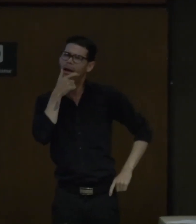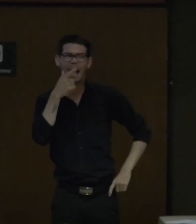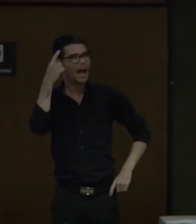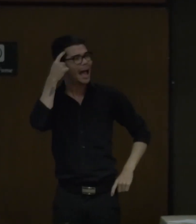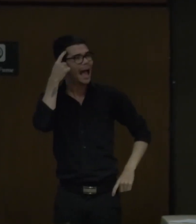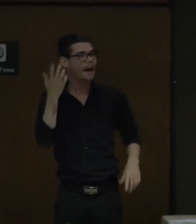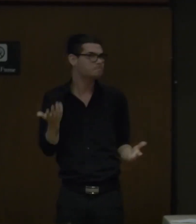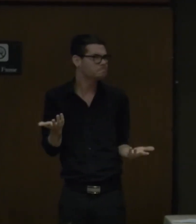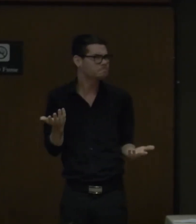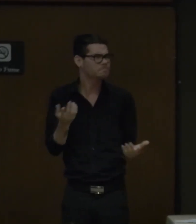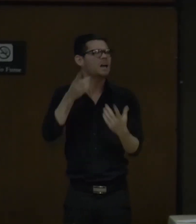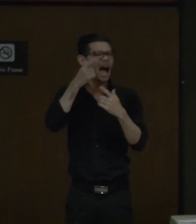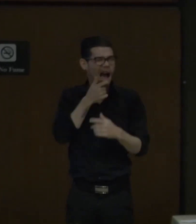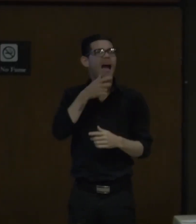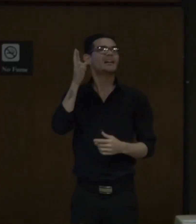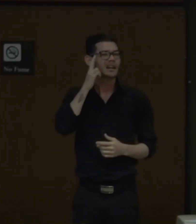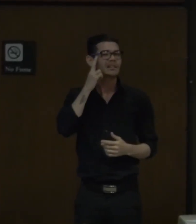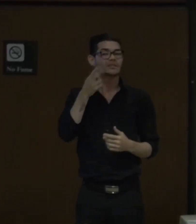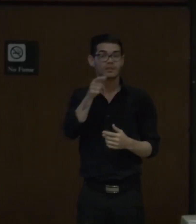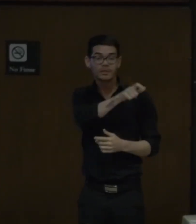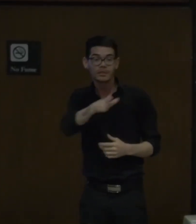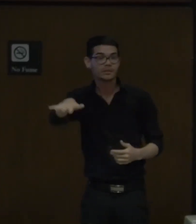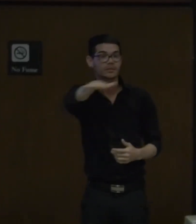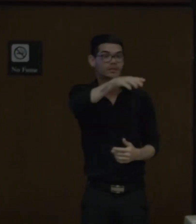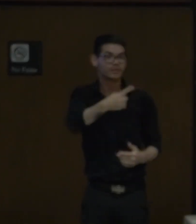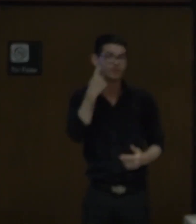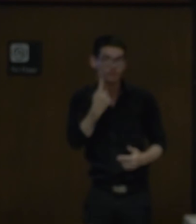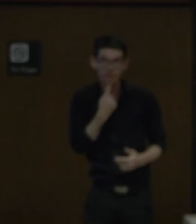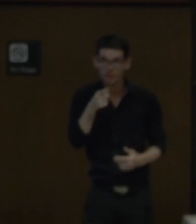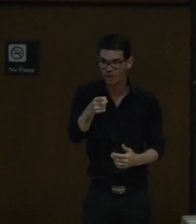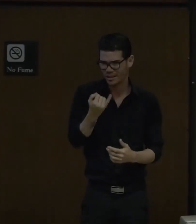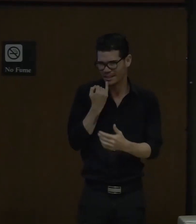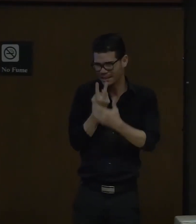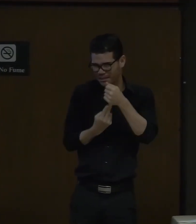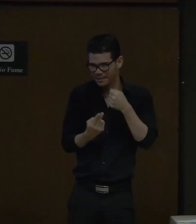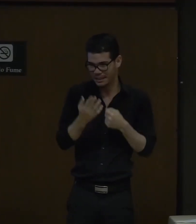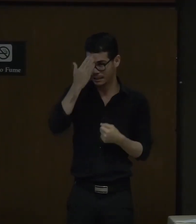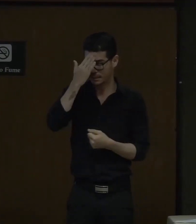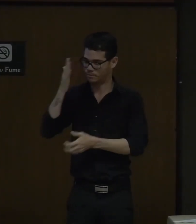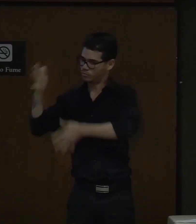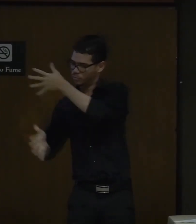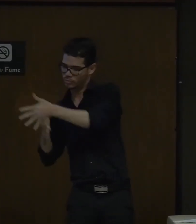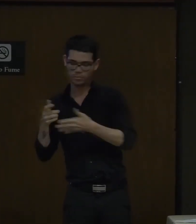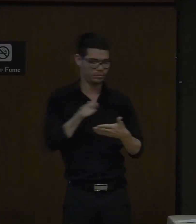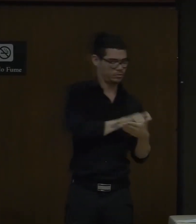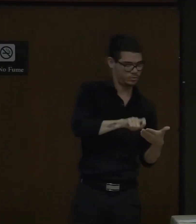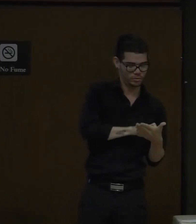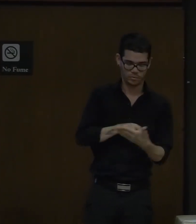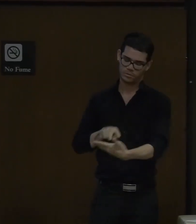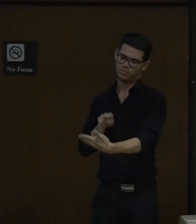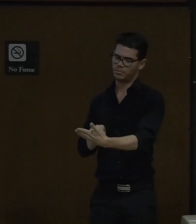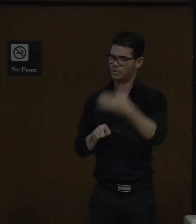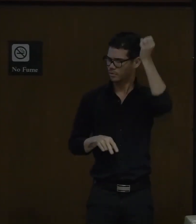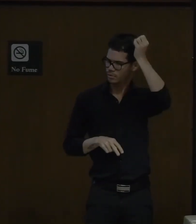los bilingües sordos, los bilingües que manejan lenguas en dos modalidades, también activan las dos lenguas al mismo